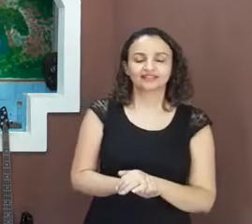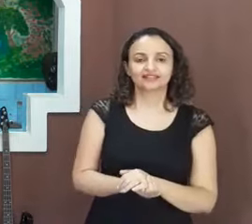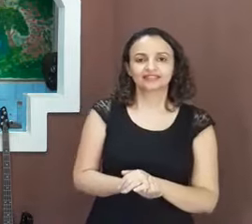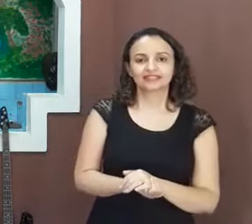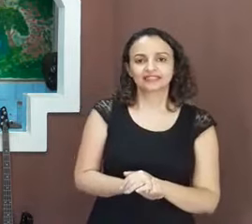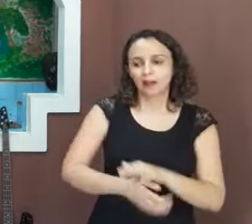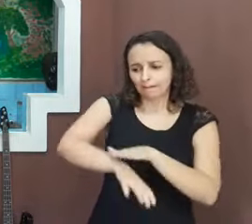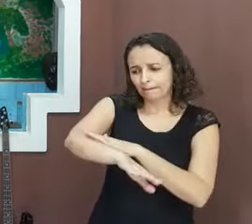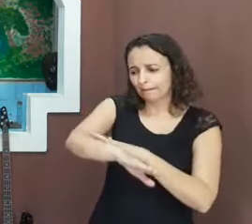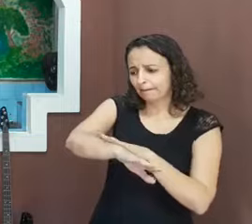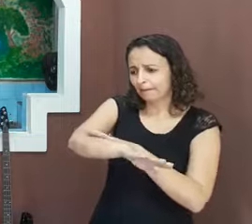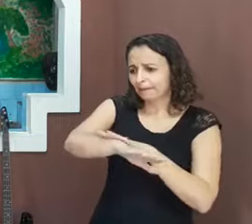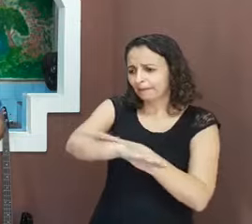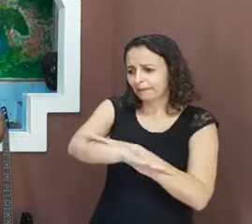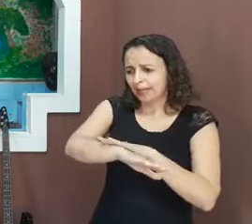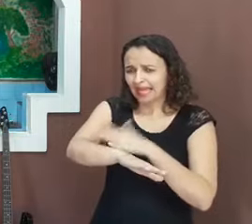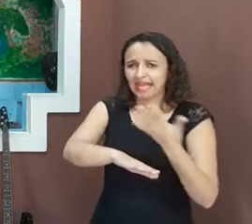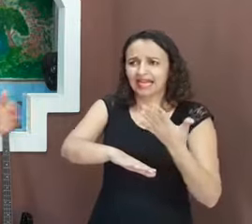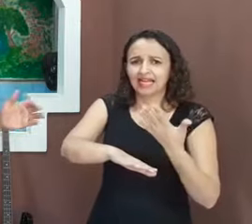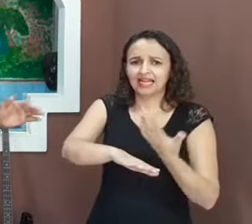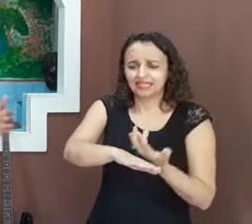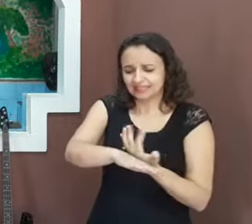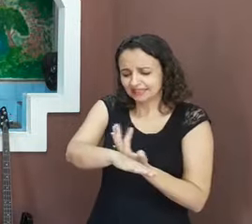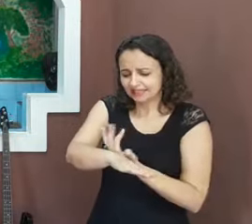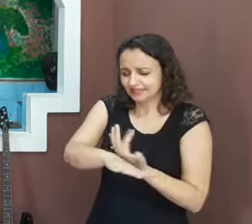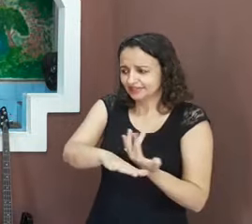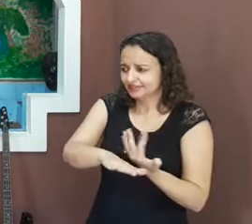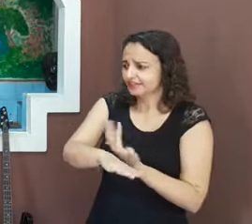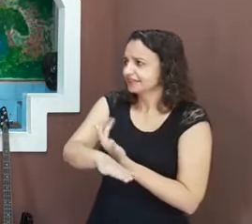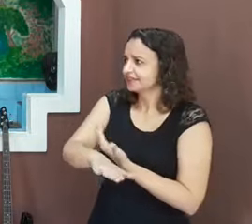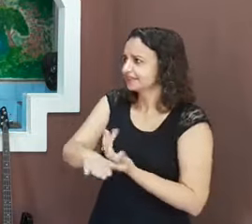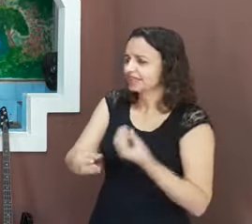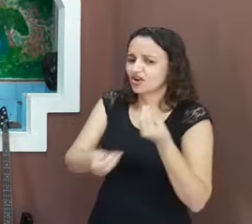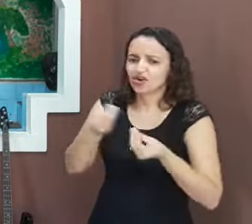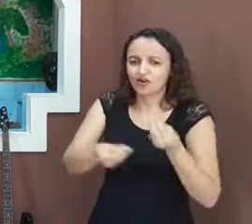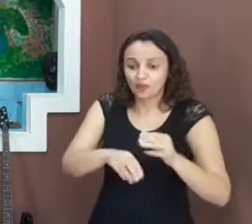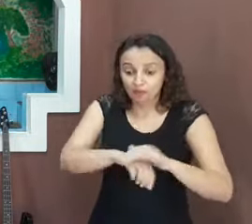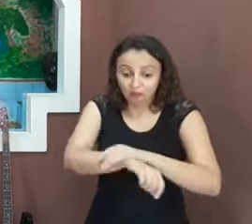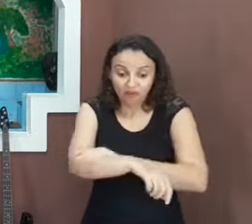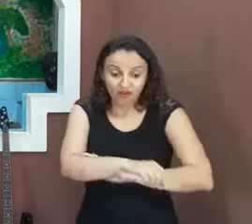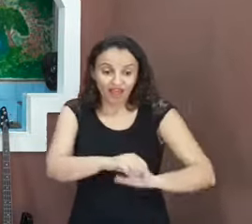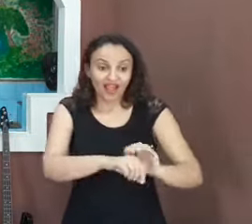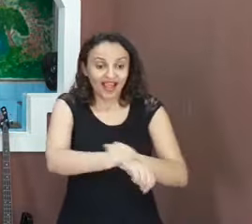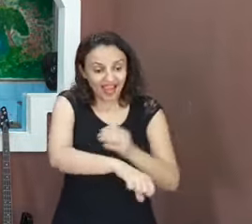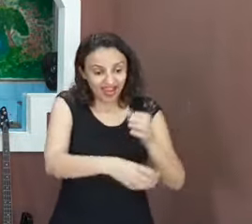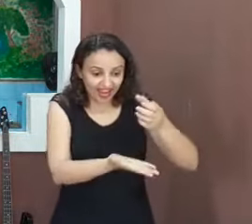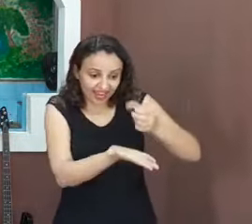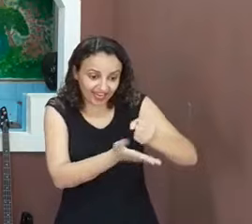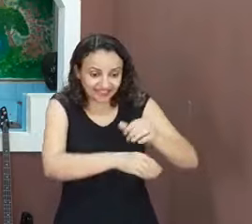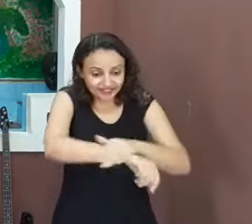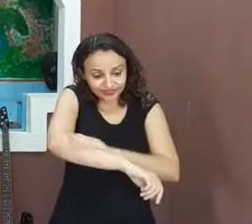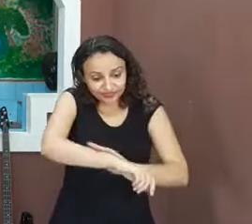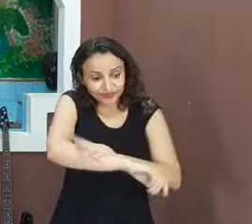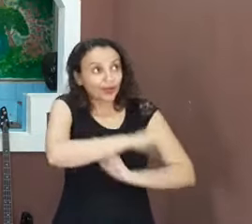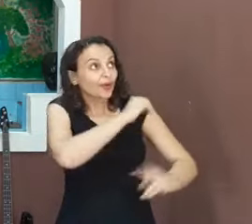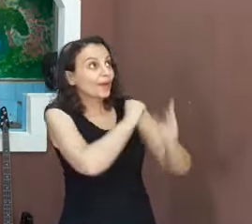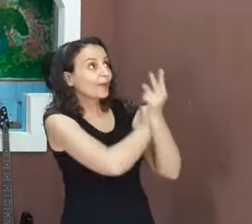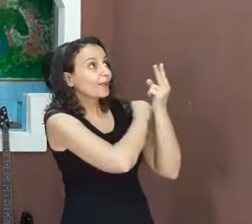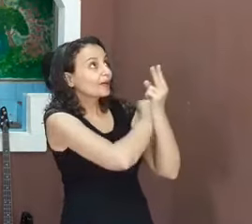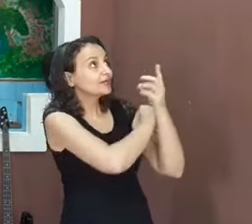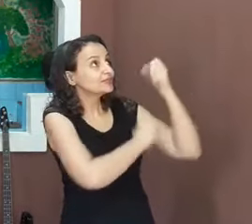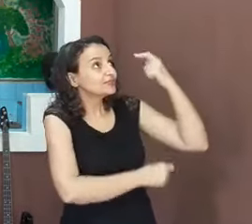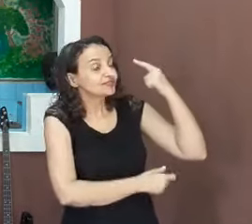vai ter bronzeador. Não, bronzeador não, como chama, irmão? Aquele negócio que passa na pele. Protetor solar. Tadinho do